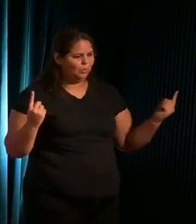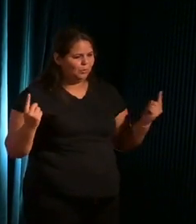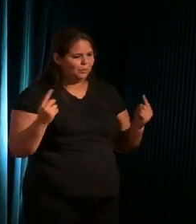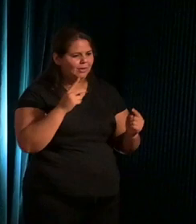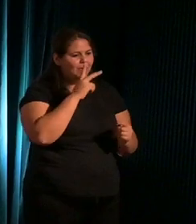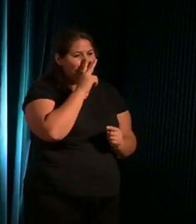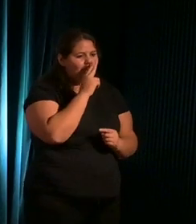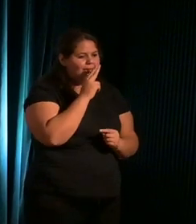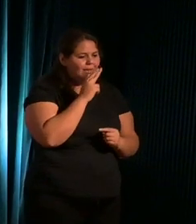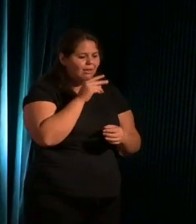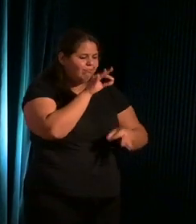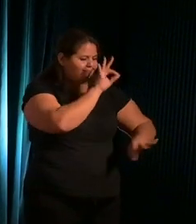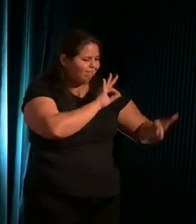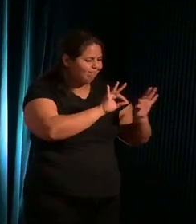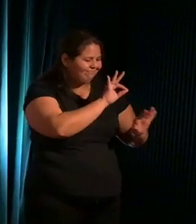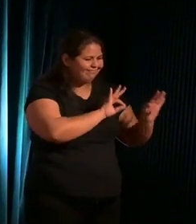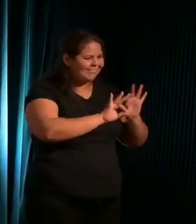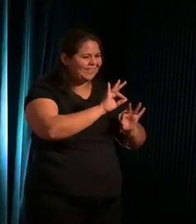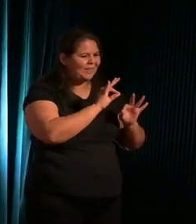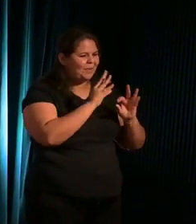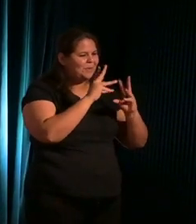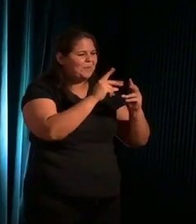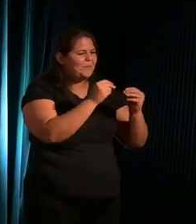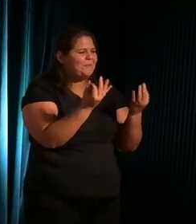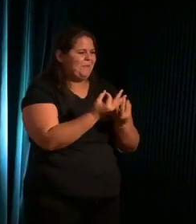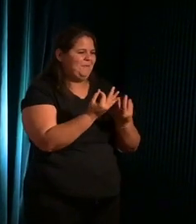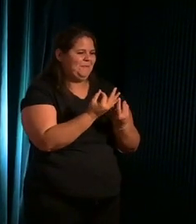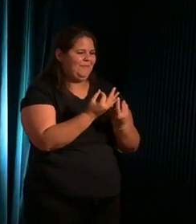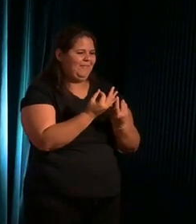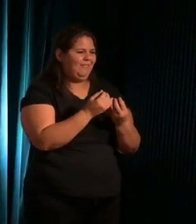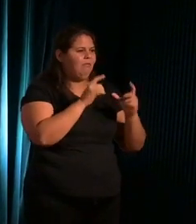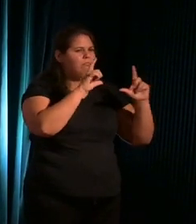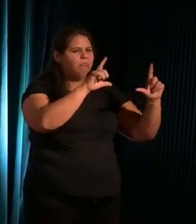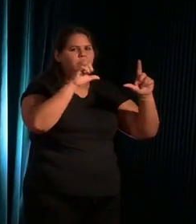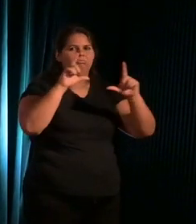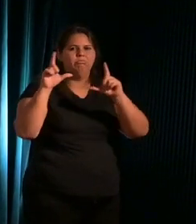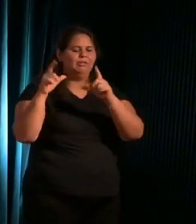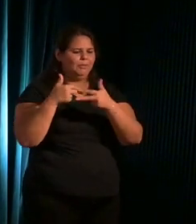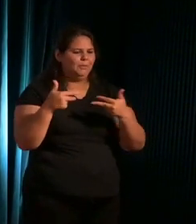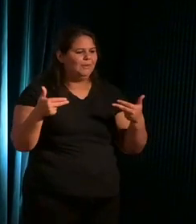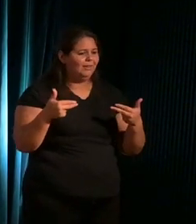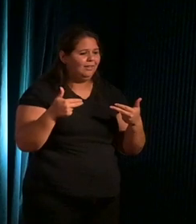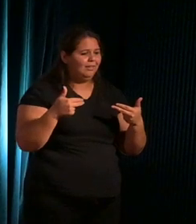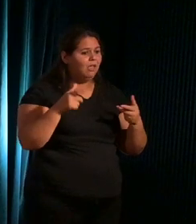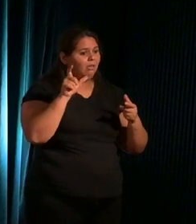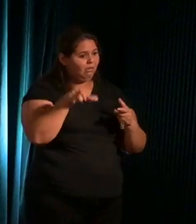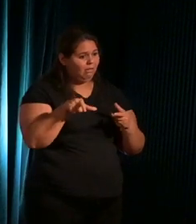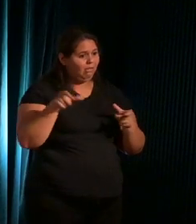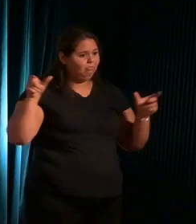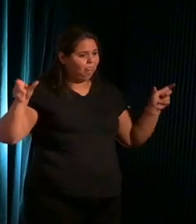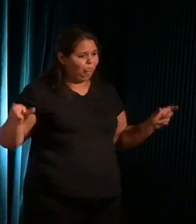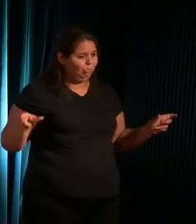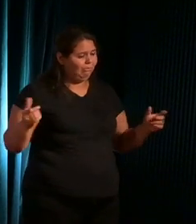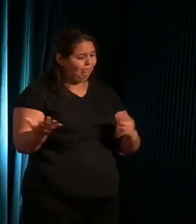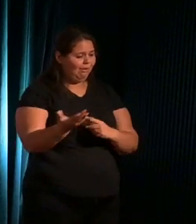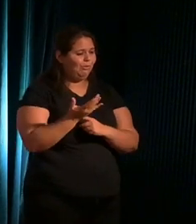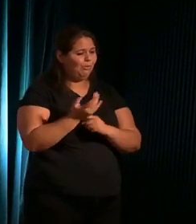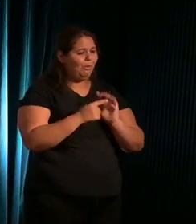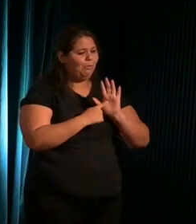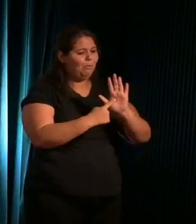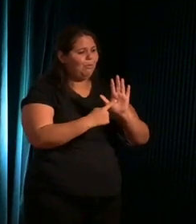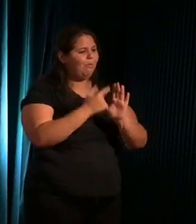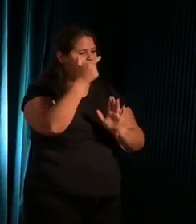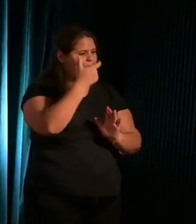perfilavam os meus sonhos e o que vocês vão ver exatamente feito por eles, que são